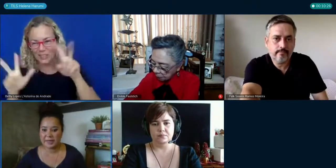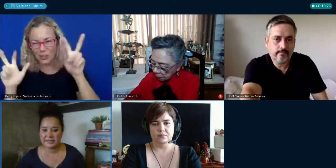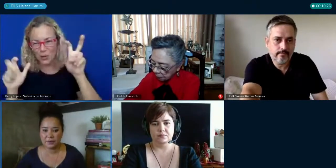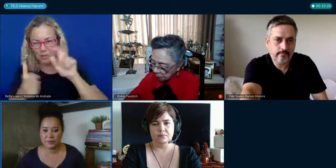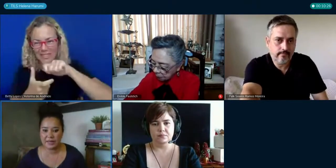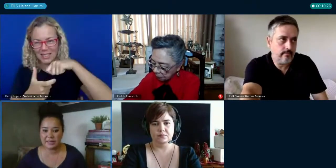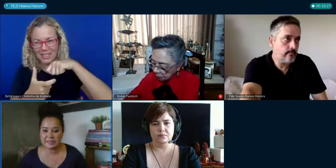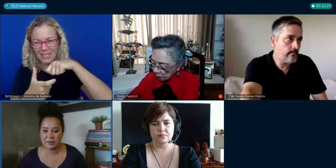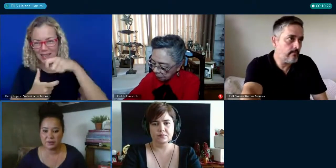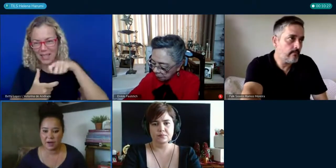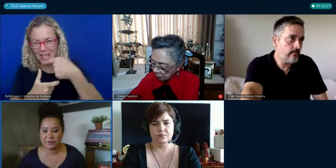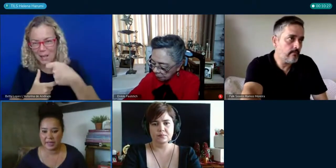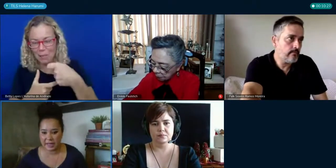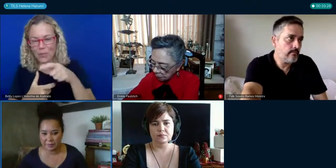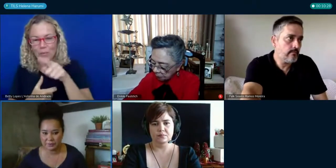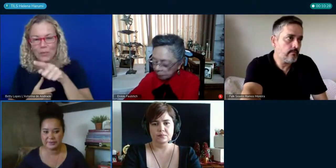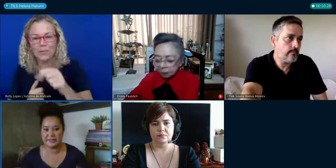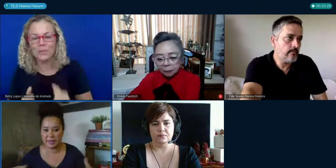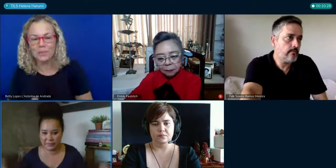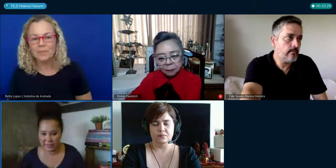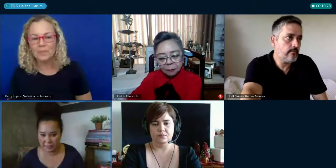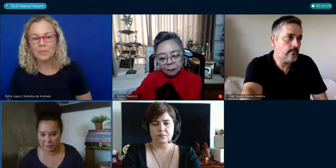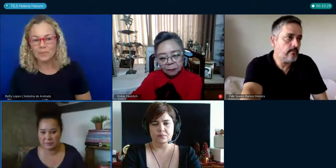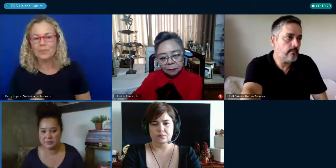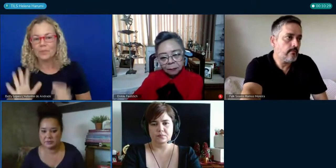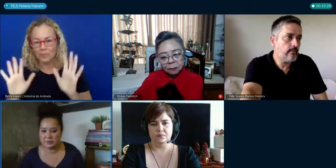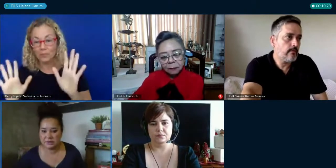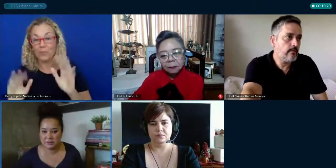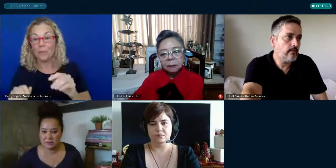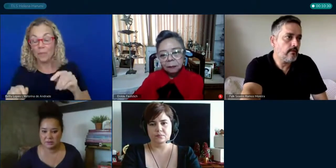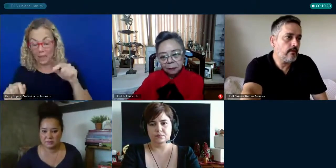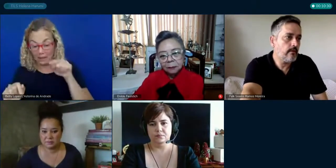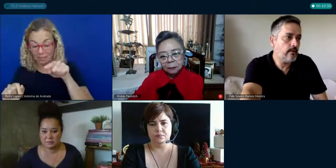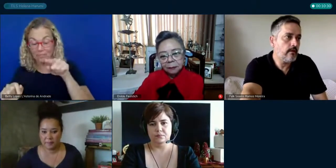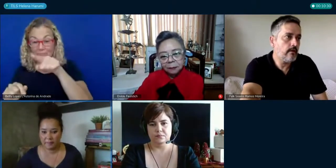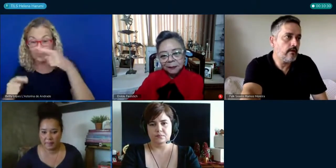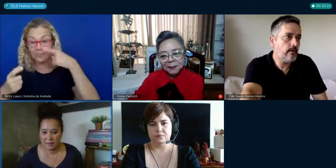É só uma questão com relação ao termo, sinal termo.